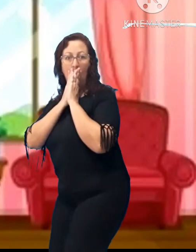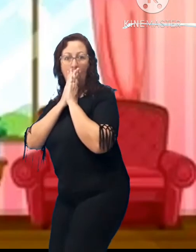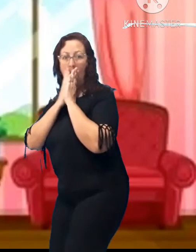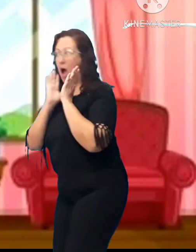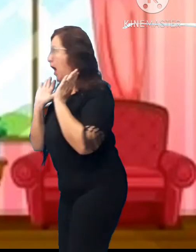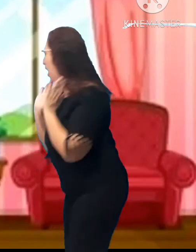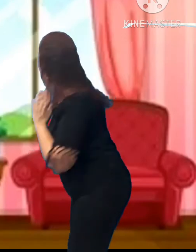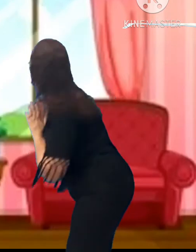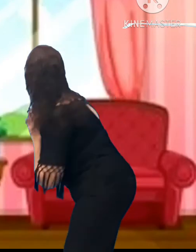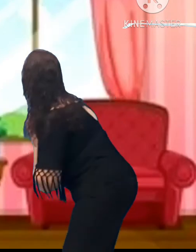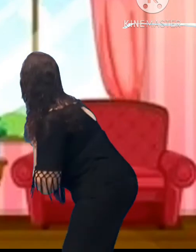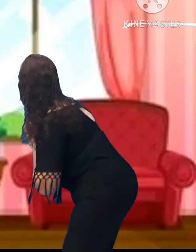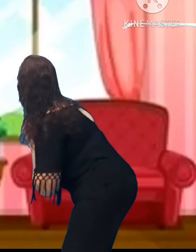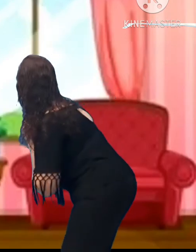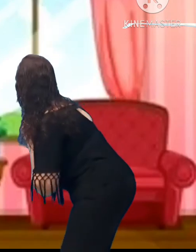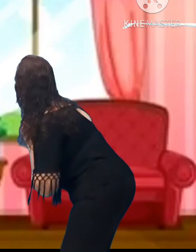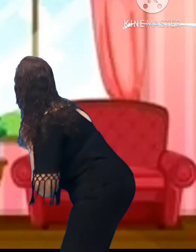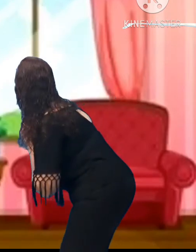Oh! Oh!